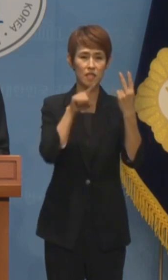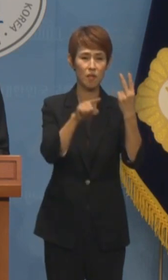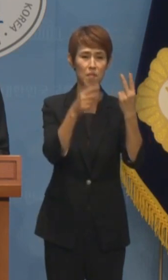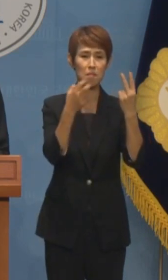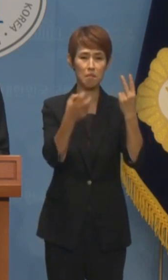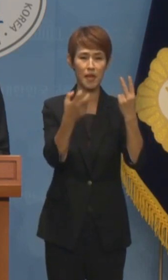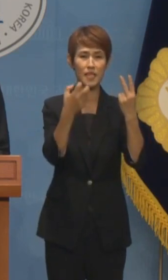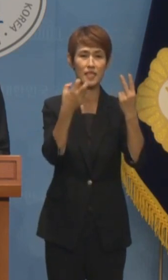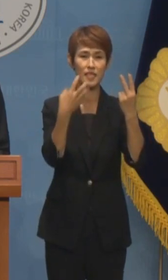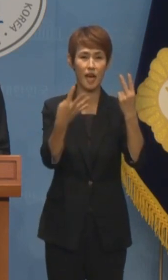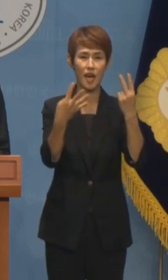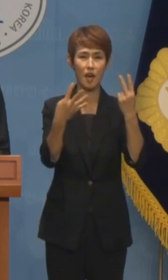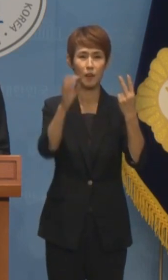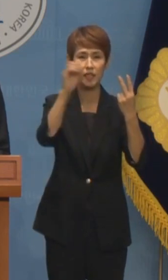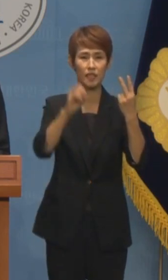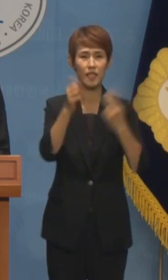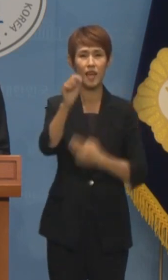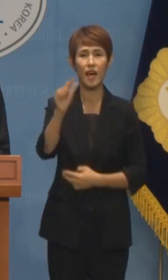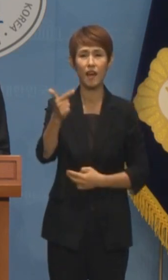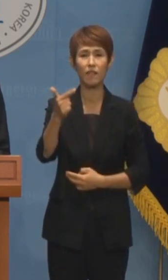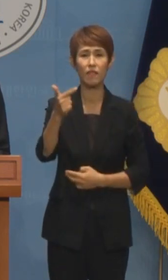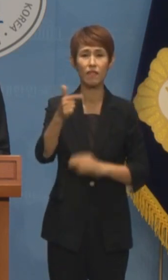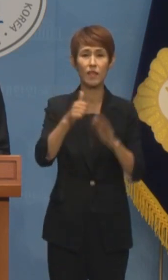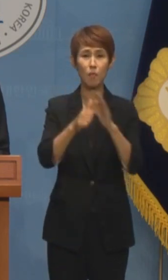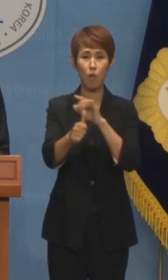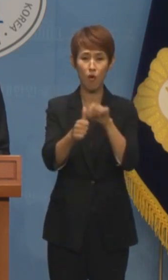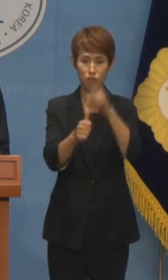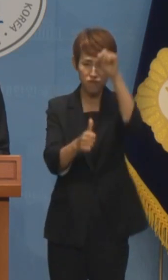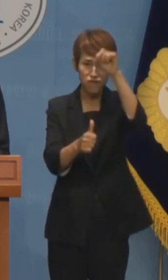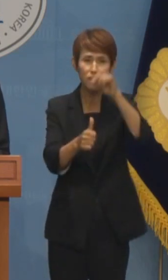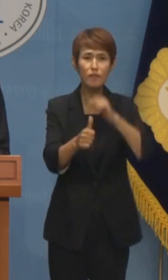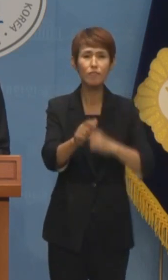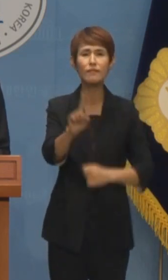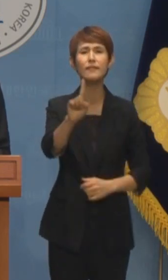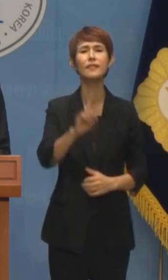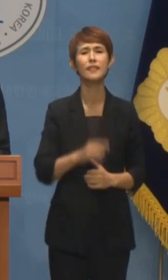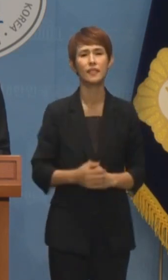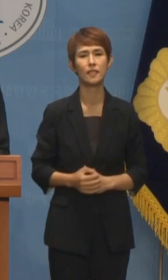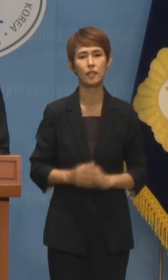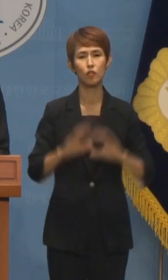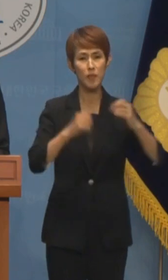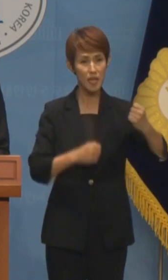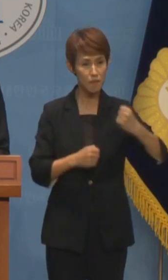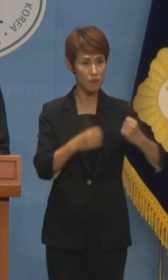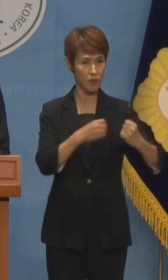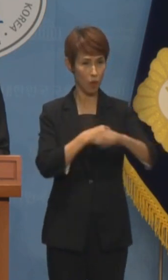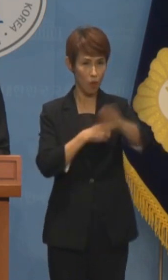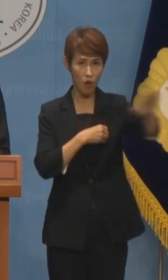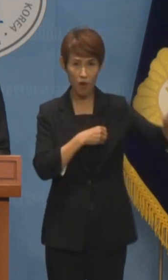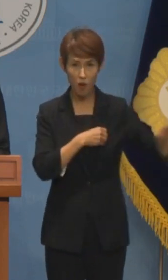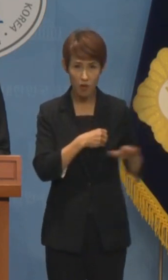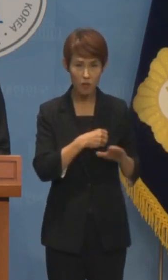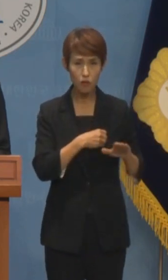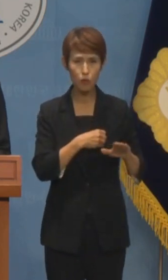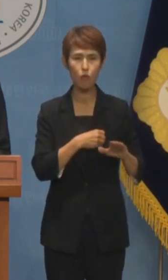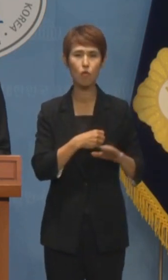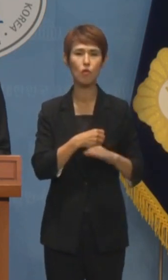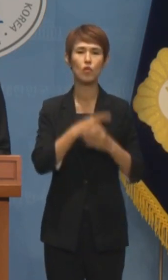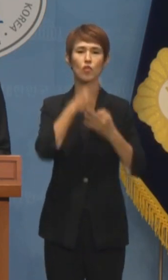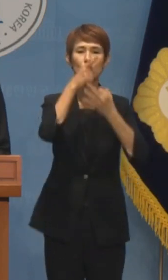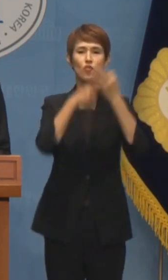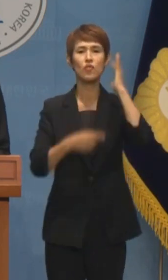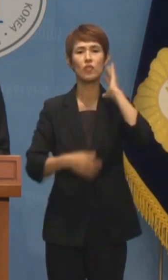62.84%의 지지로 한동훈 대표가 선출되었겠습니까? 국민의힘 당원과 지지자마저